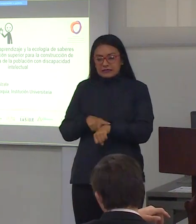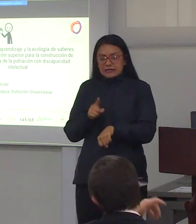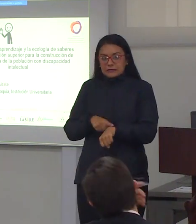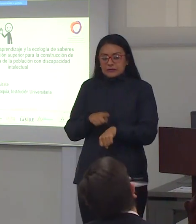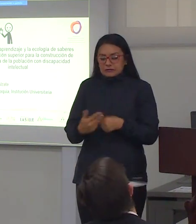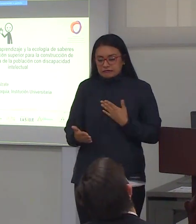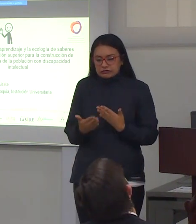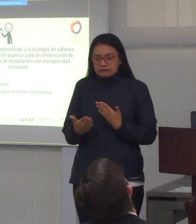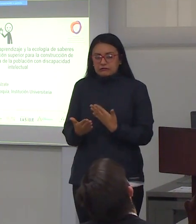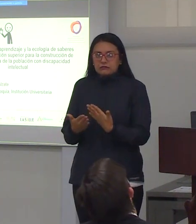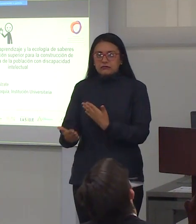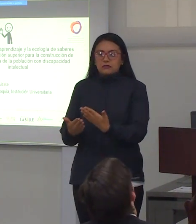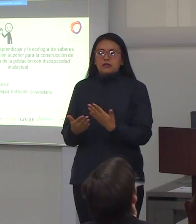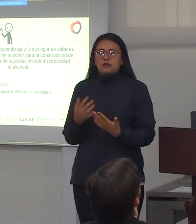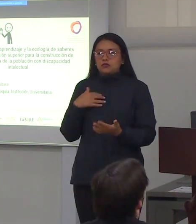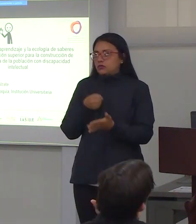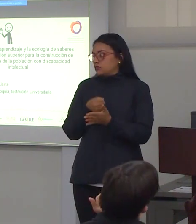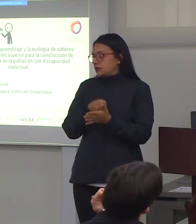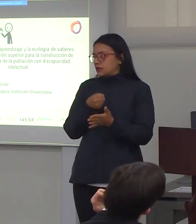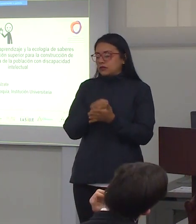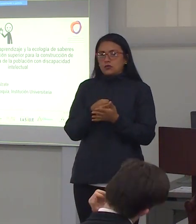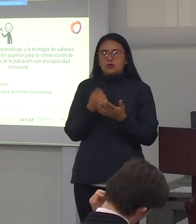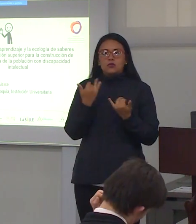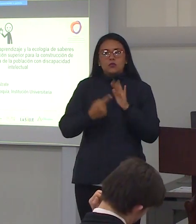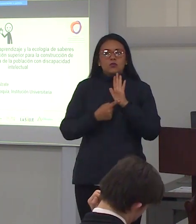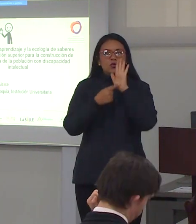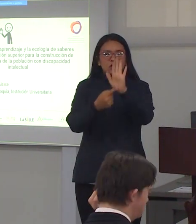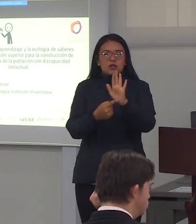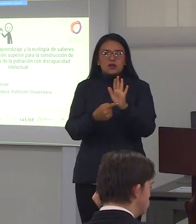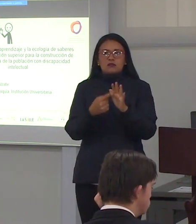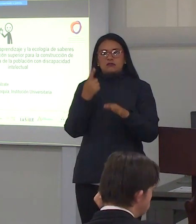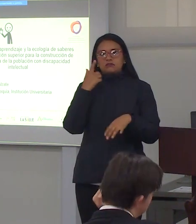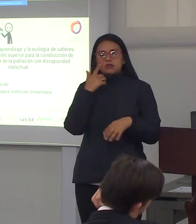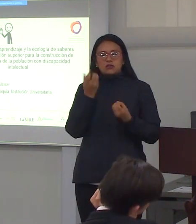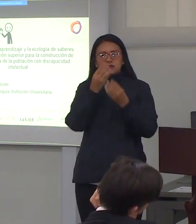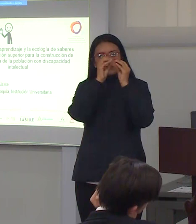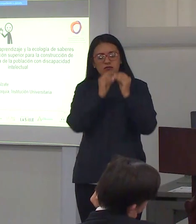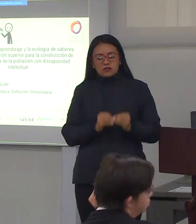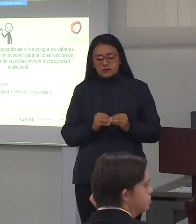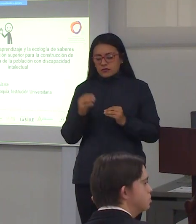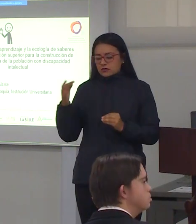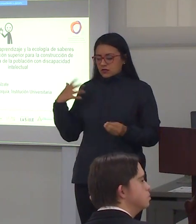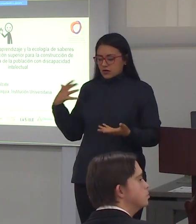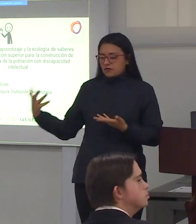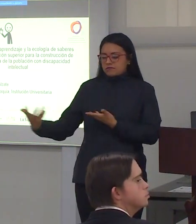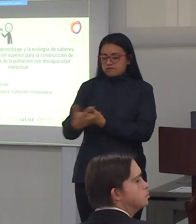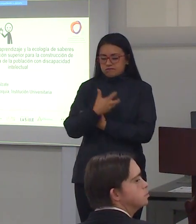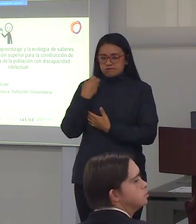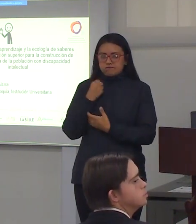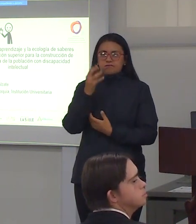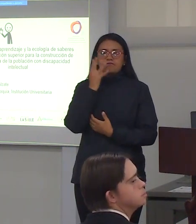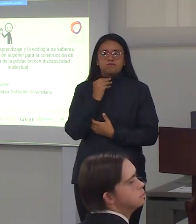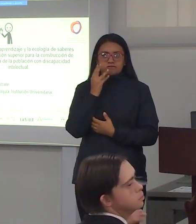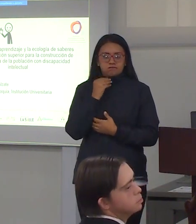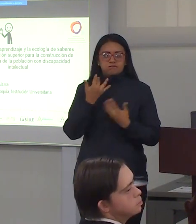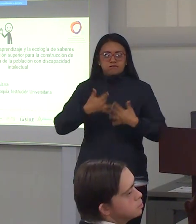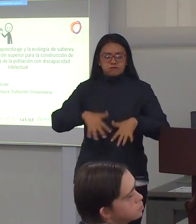precisos, de mostrar entonces por lo menos unas tendencias de lo que hemos recogido en nuestra experiencia,